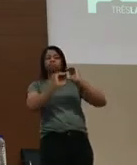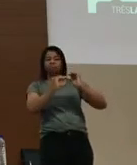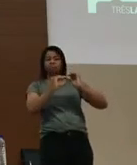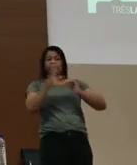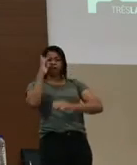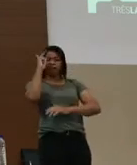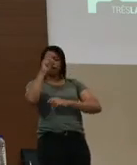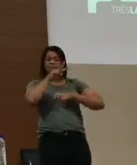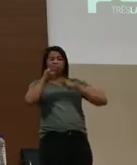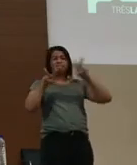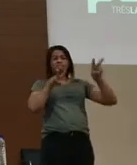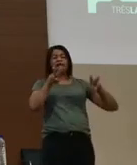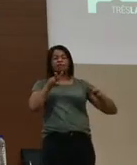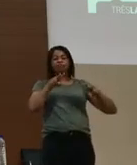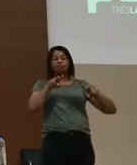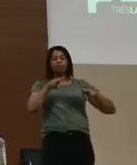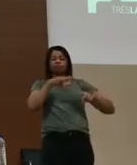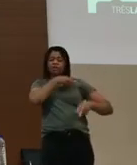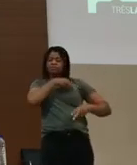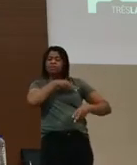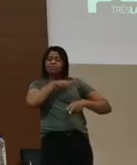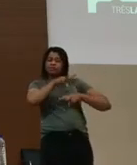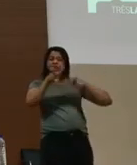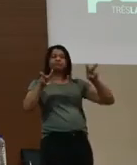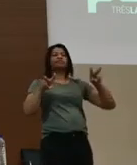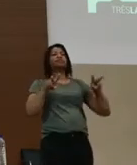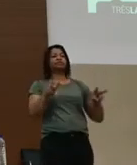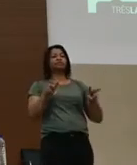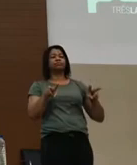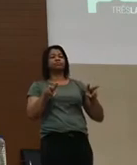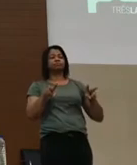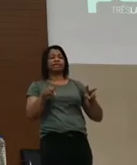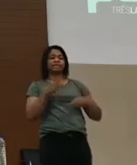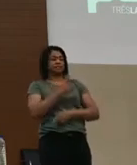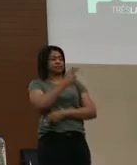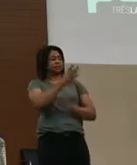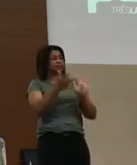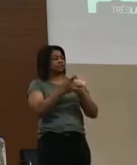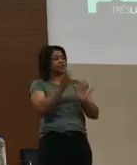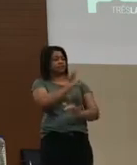líder visionário que ele, podemos dizer que ele foi, ele é e ele sempre vai ser.